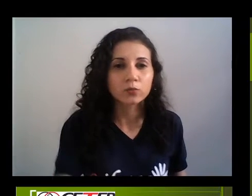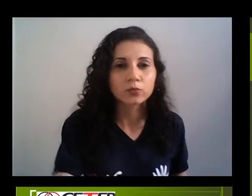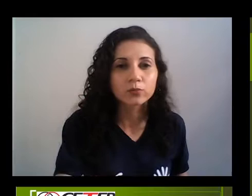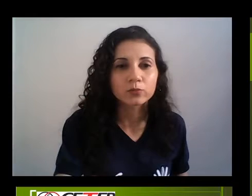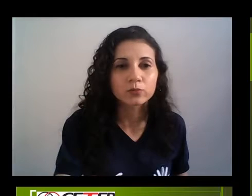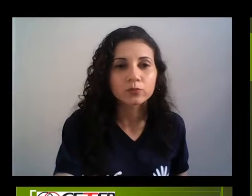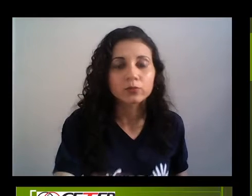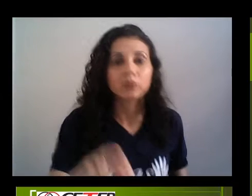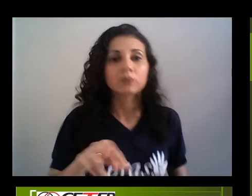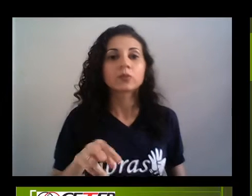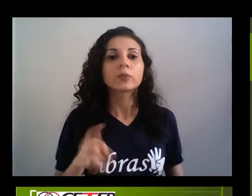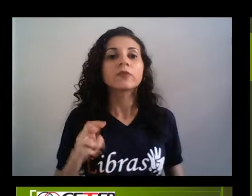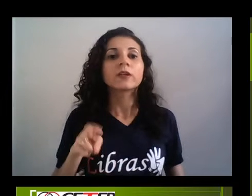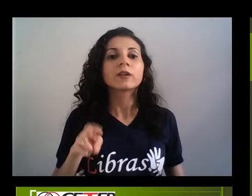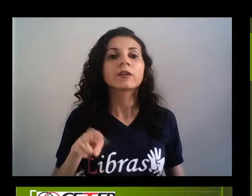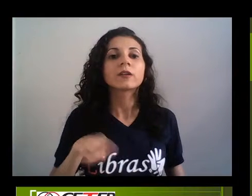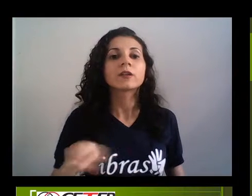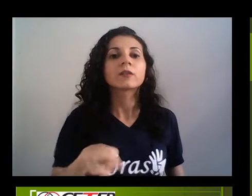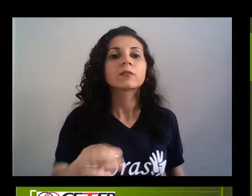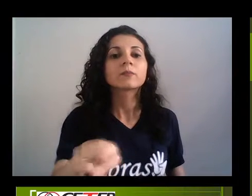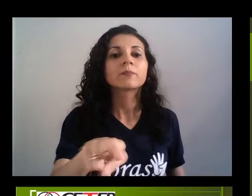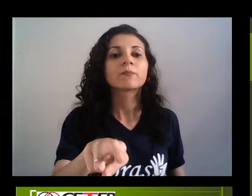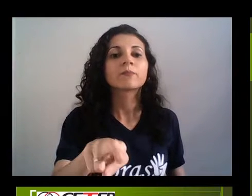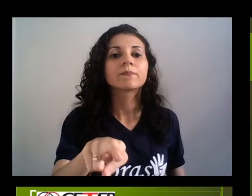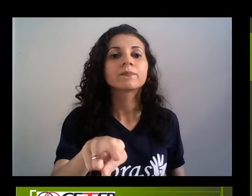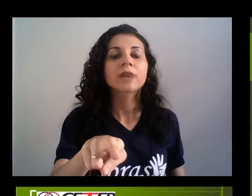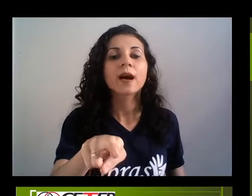Rato. Já não deu pra ver aí, né? Rato.